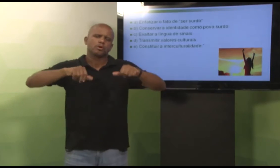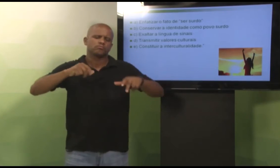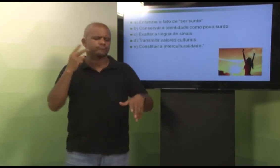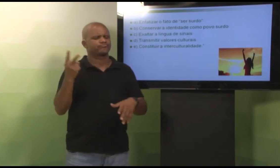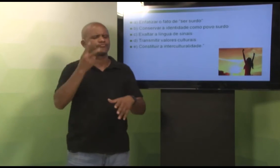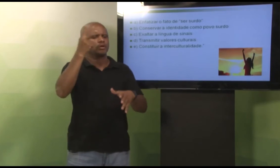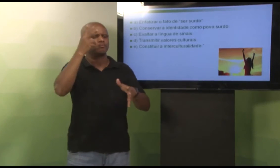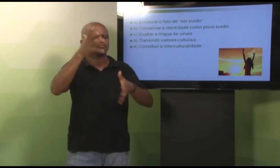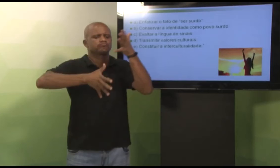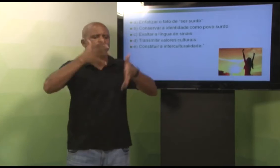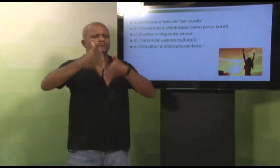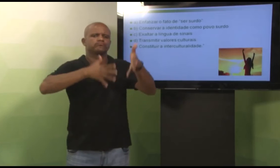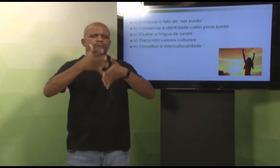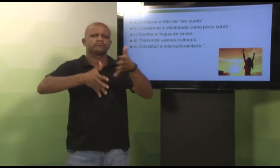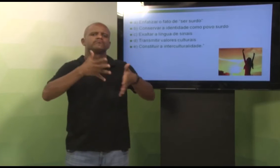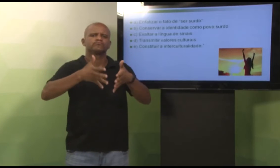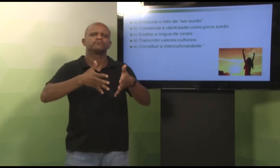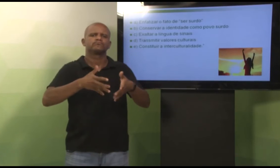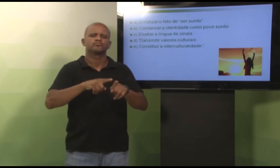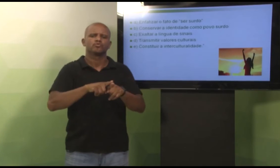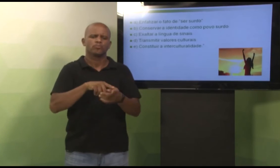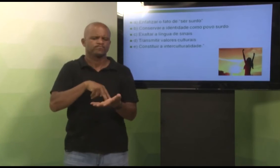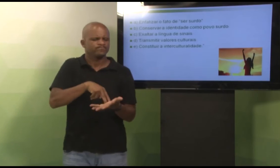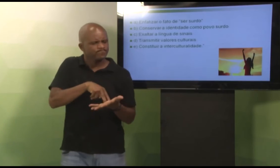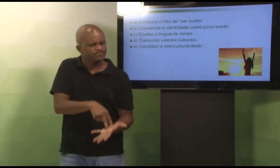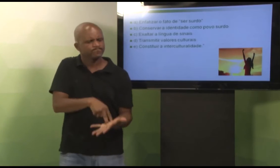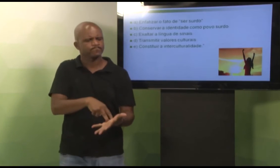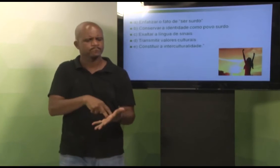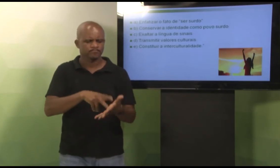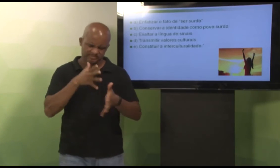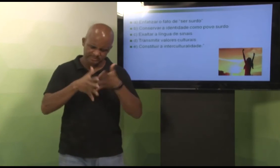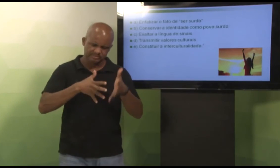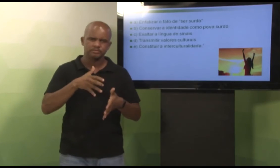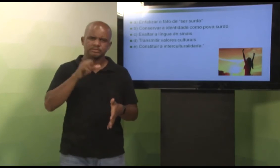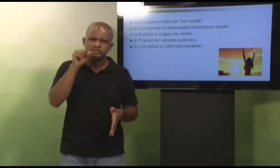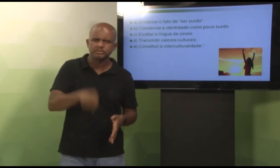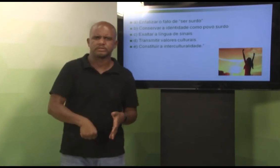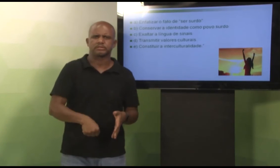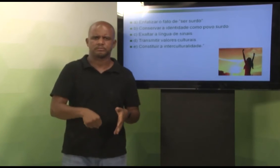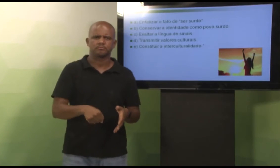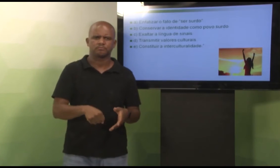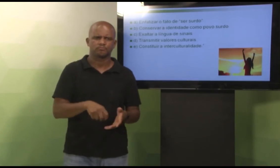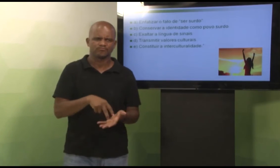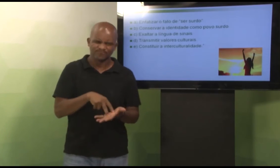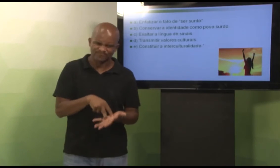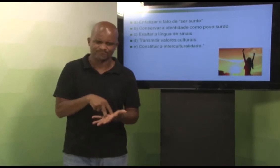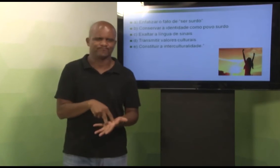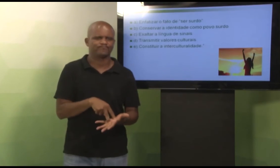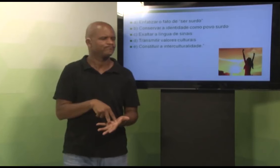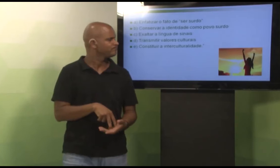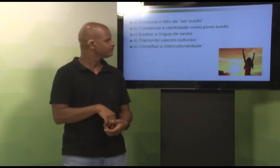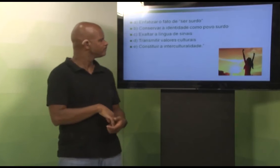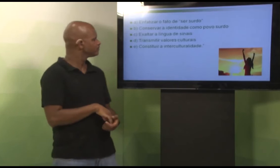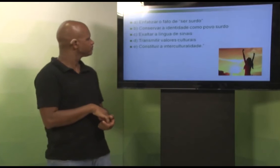e não a oralização. É importante essa representatividade do surdo por meio das línguas de sinais.